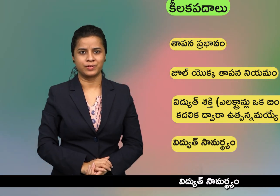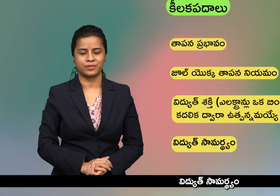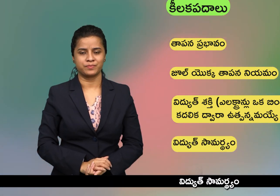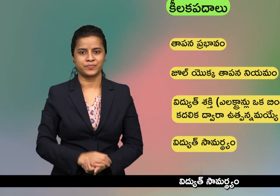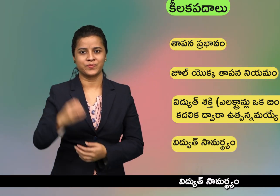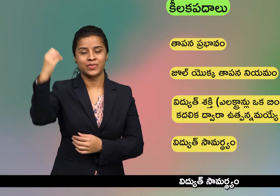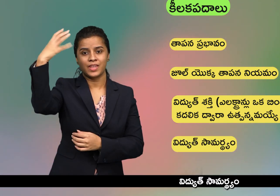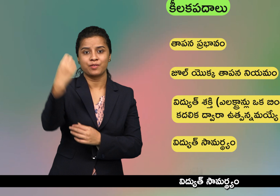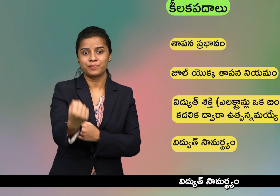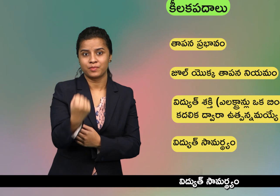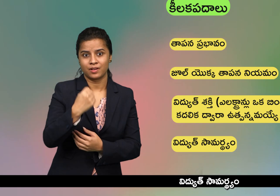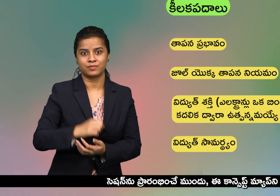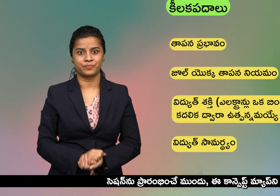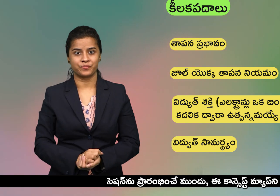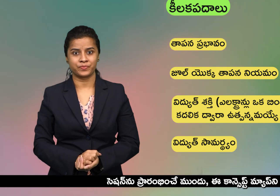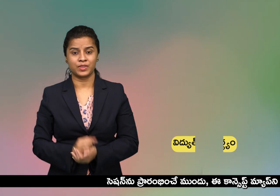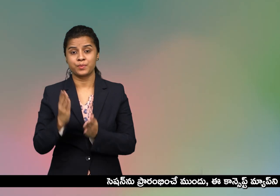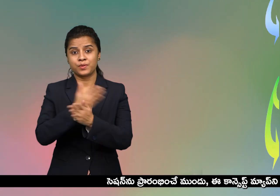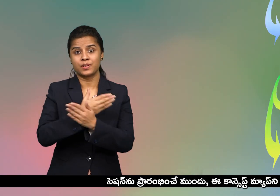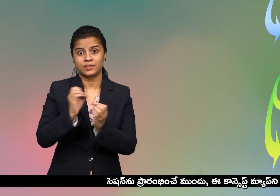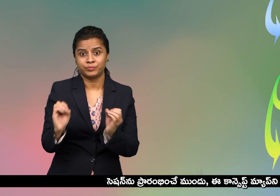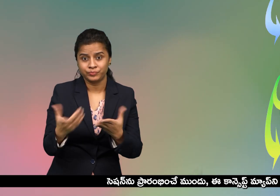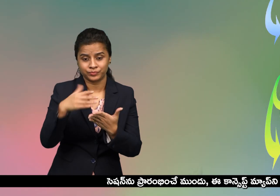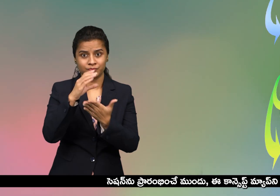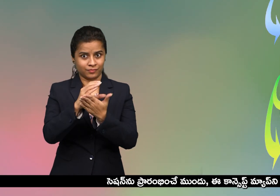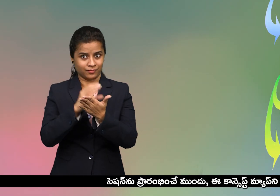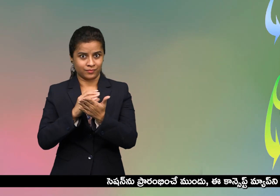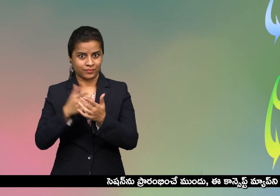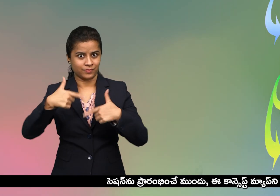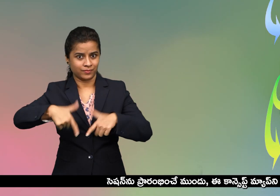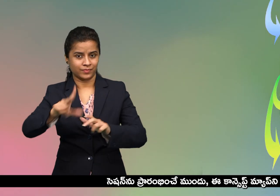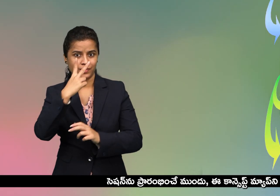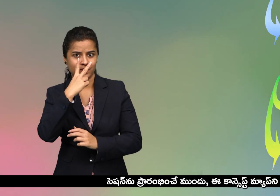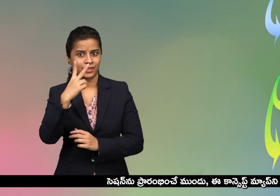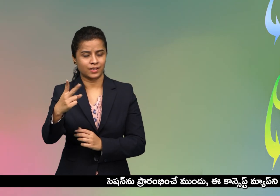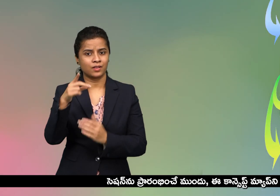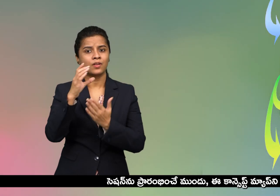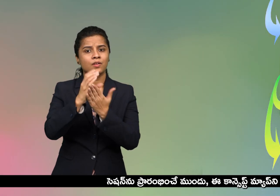విద్యుత్ సామర్థ్యం. సెషన్ను ప్రారంభించే ముందు ఈ కాన్సెప్ట్ మ్యాప్ను